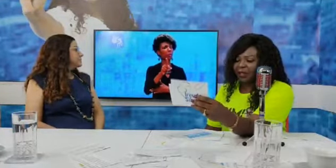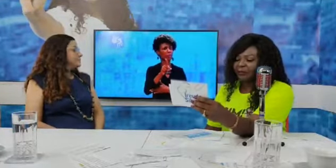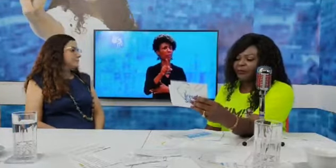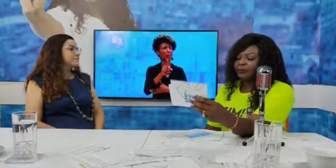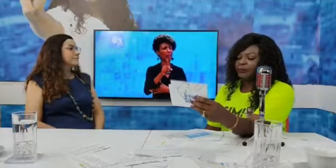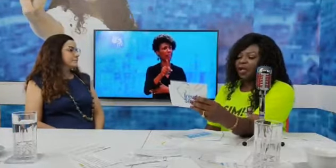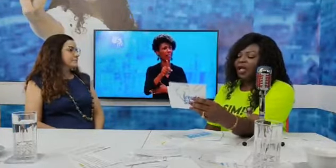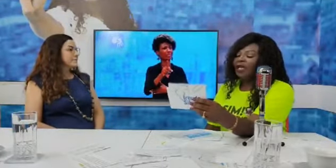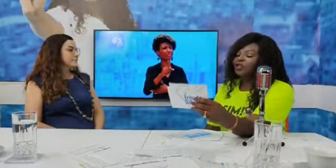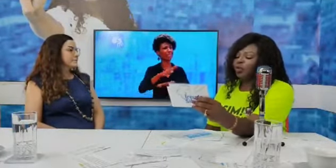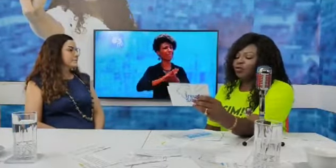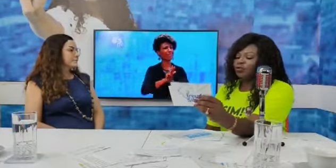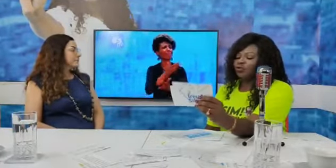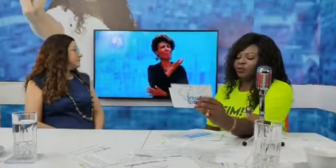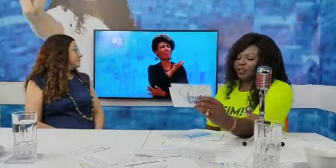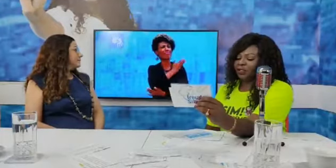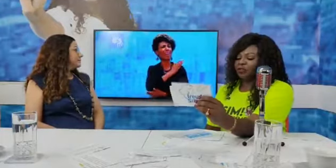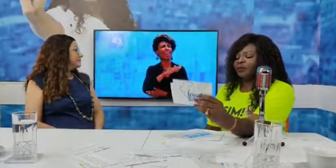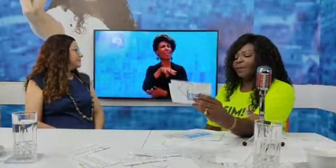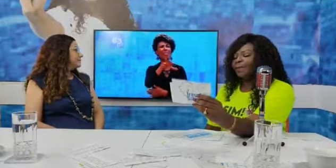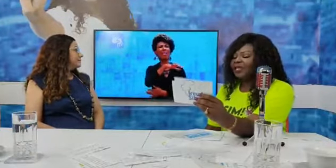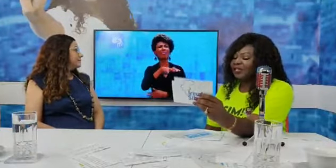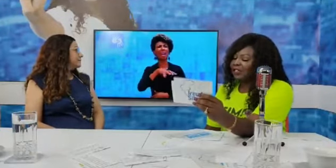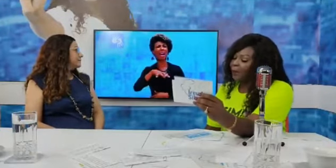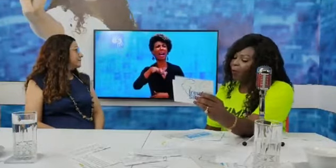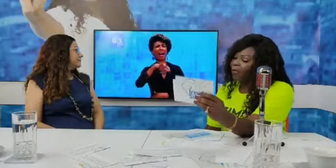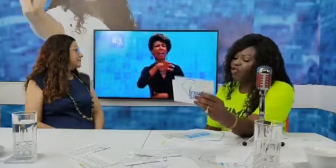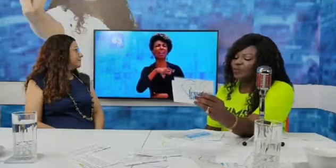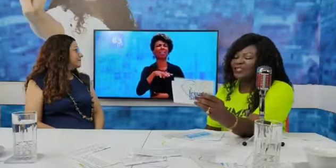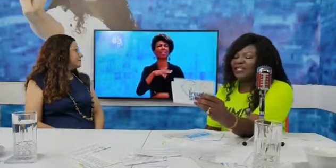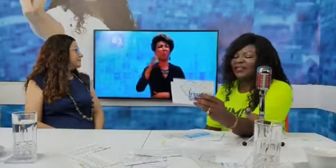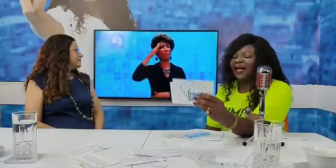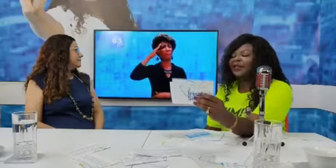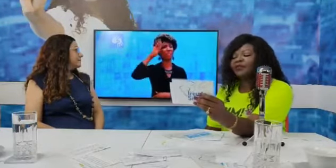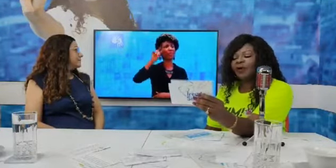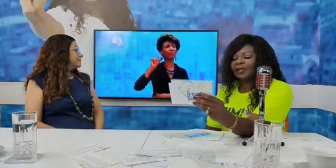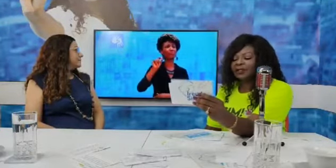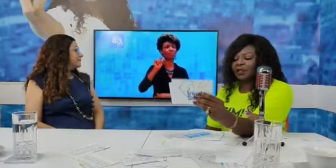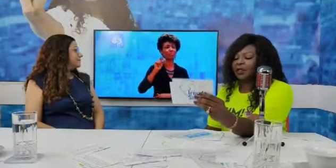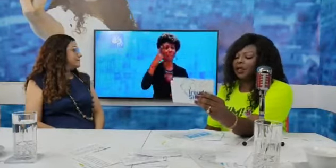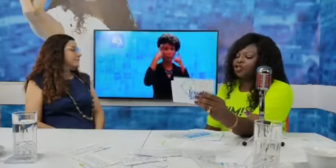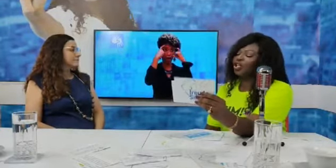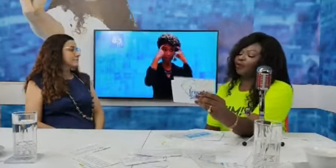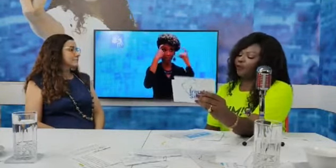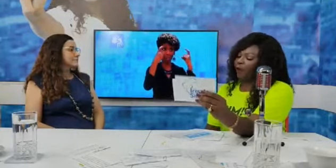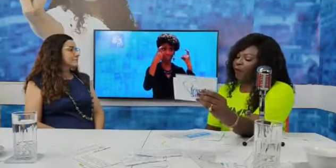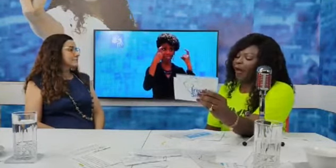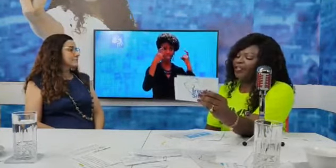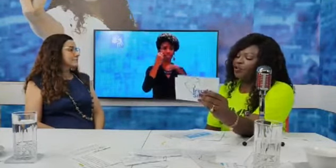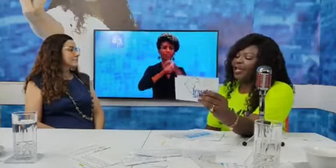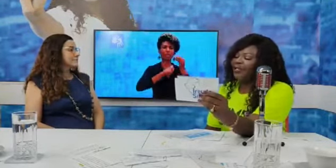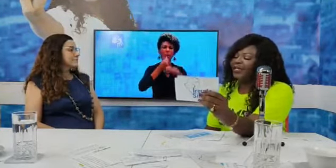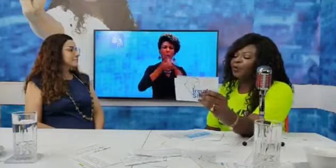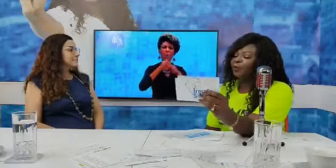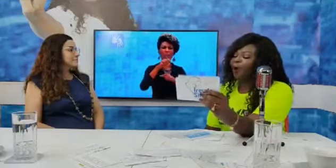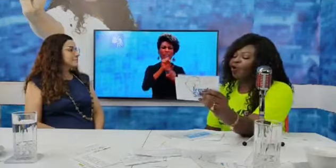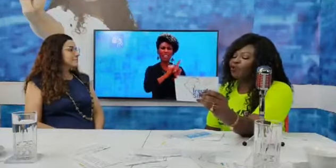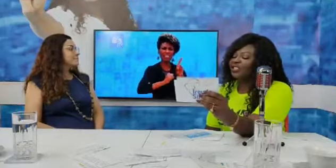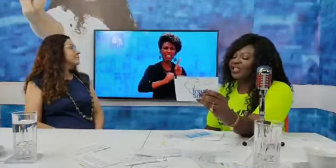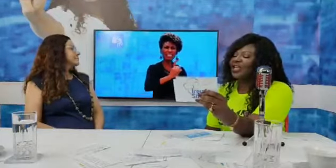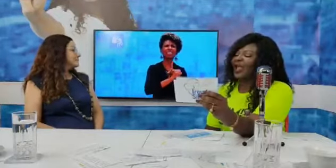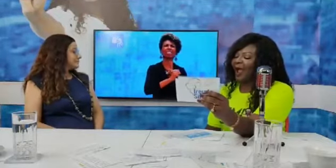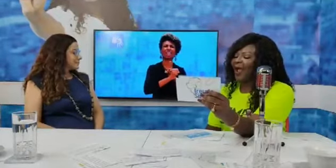explícita em todos os contextos, principalmente quando se trata de violência. De que forma a sociedade